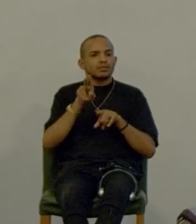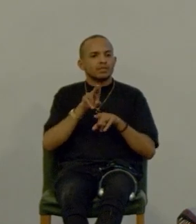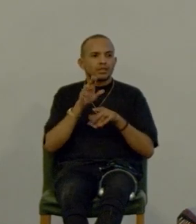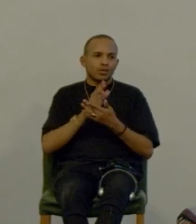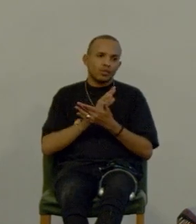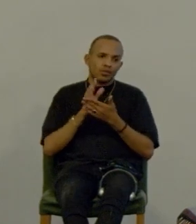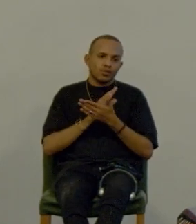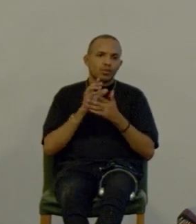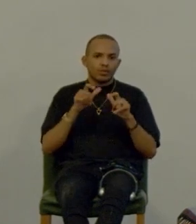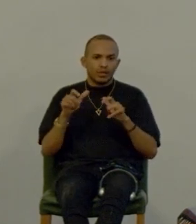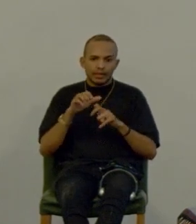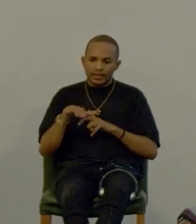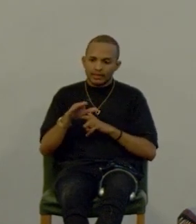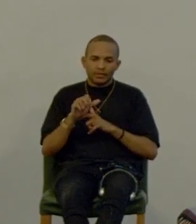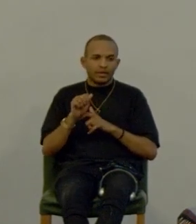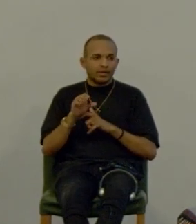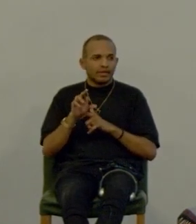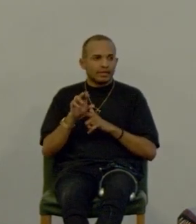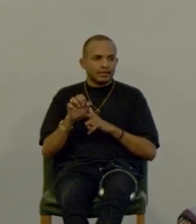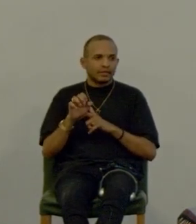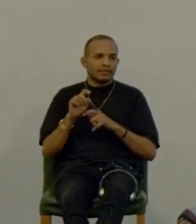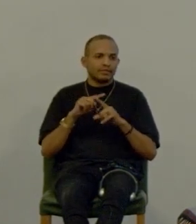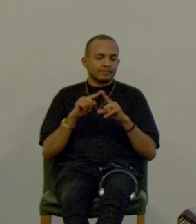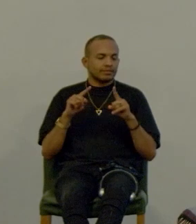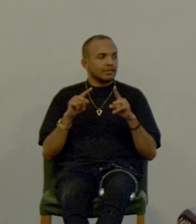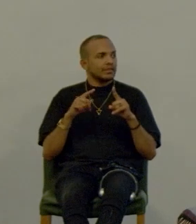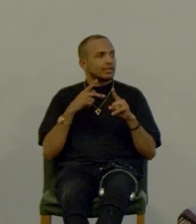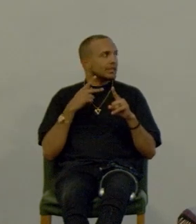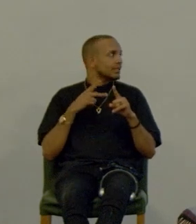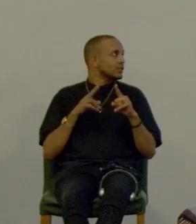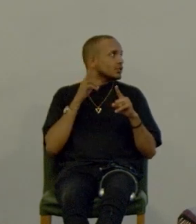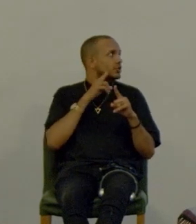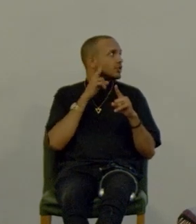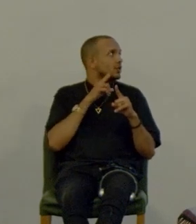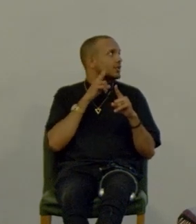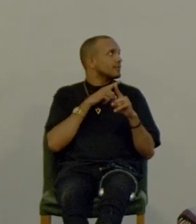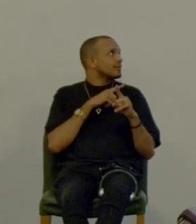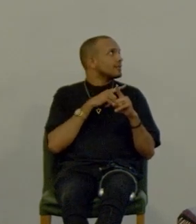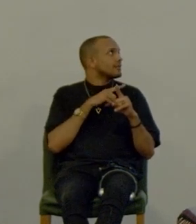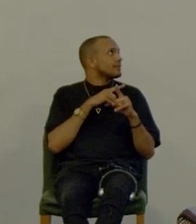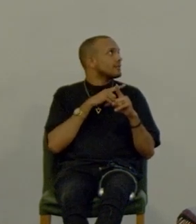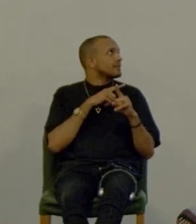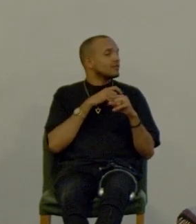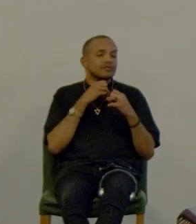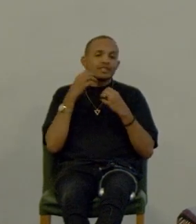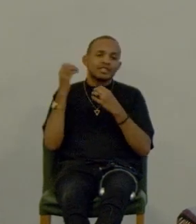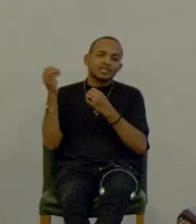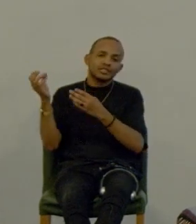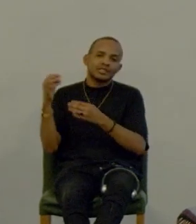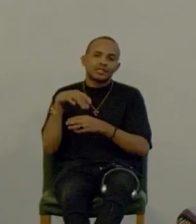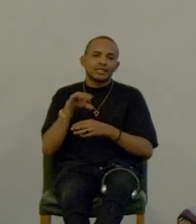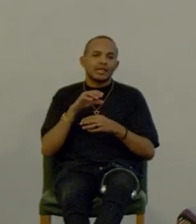ainda em algumas partes do Acre, mas ela é usada até pouco tempo atrás. E essa história vem aqui de uma viagem feita por